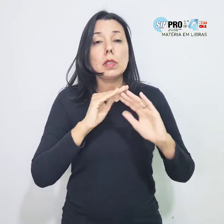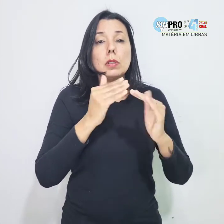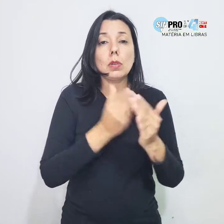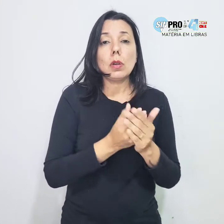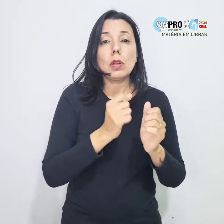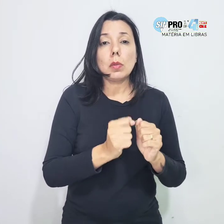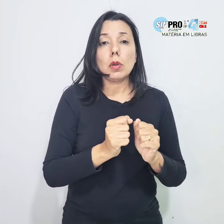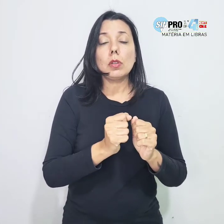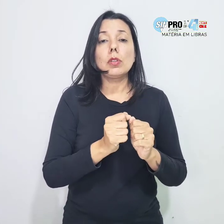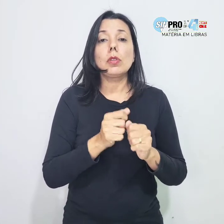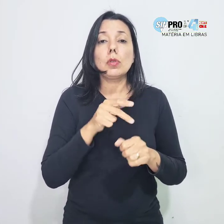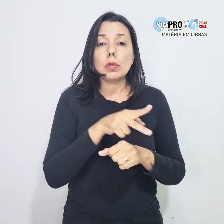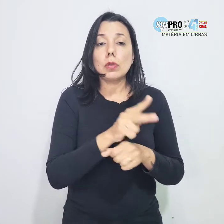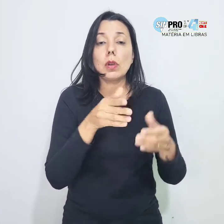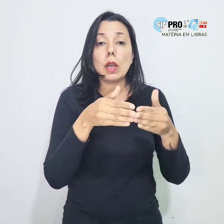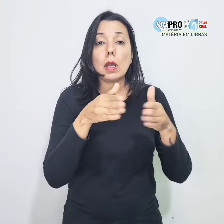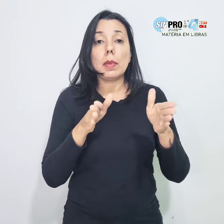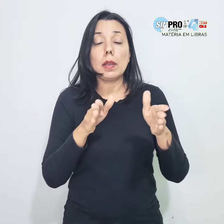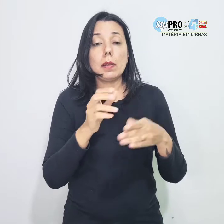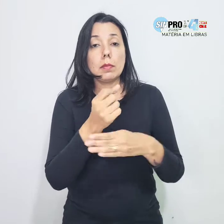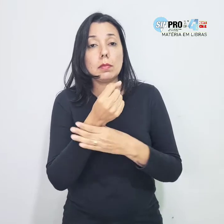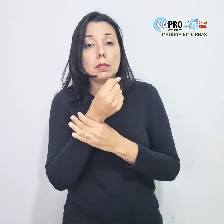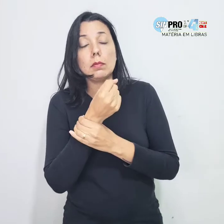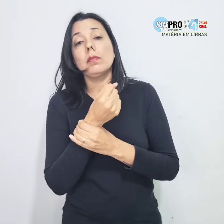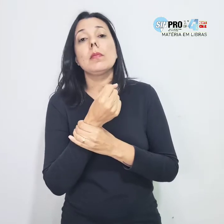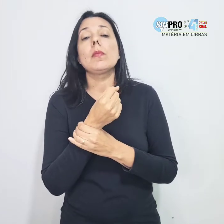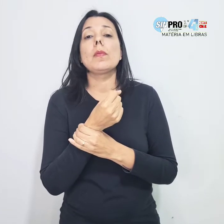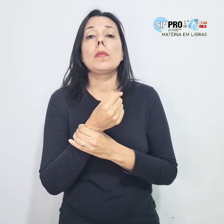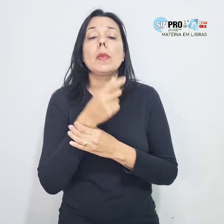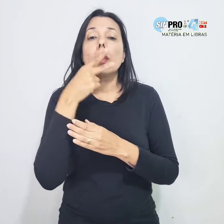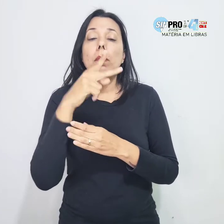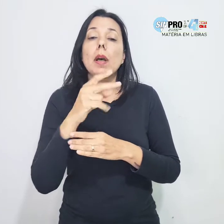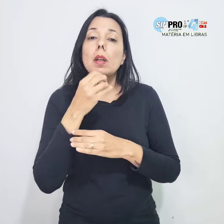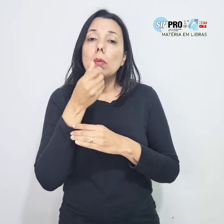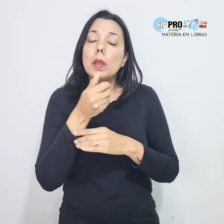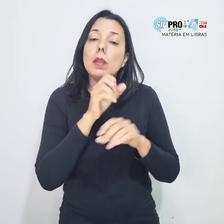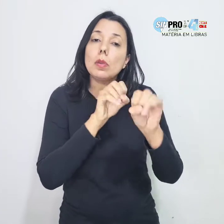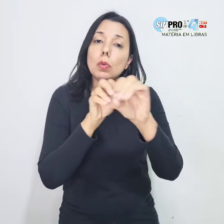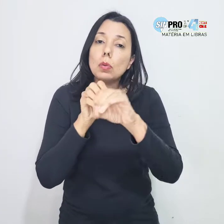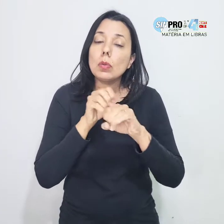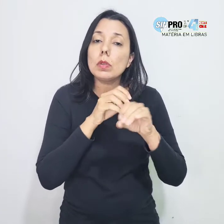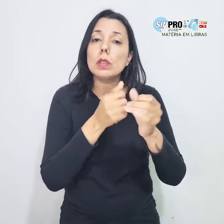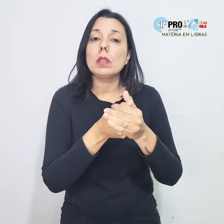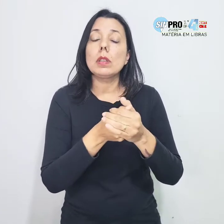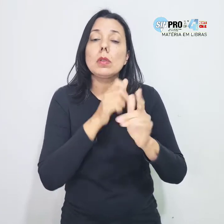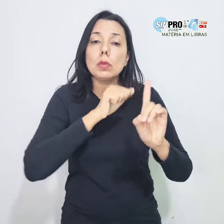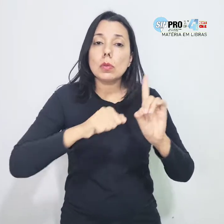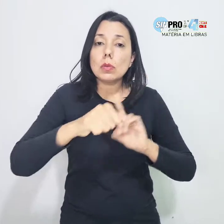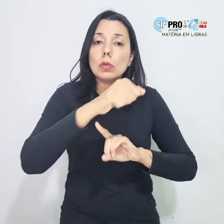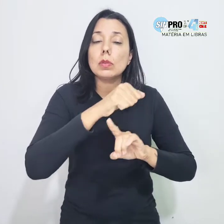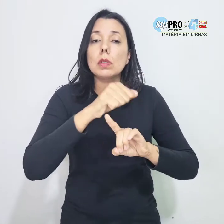podem ser mantidas abertas de forma segura para o bem educacional, social e